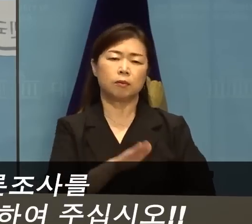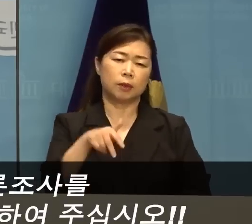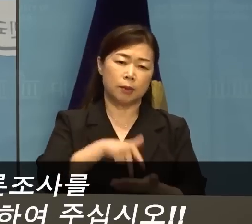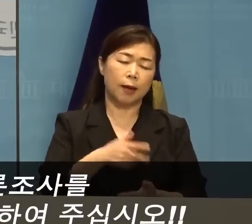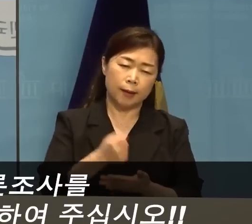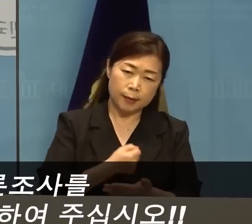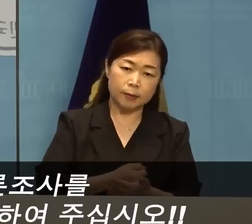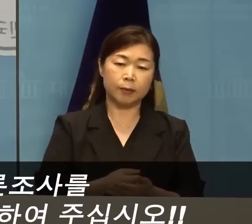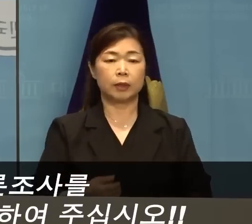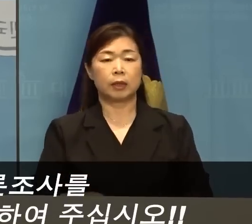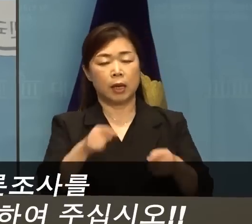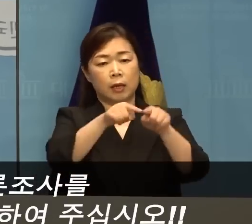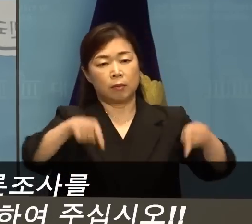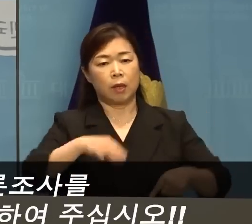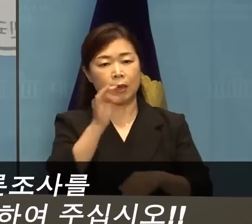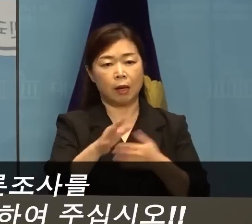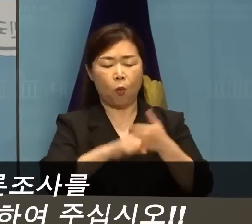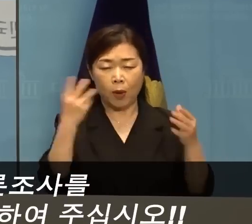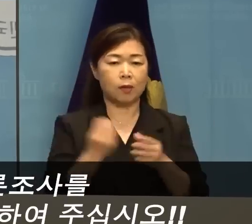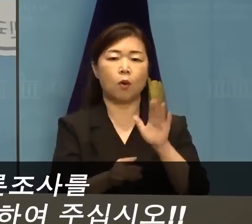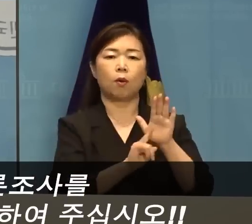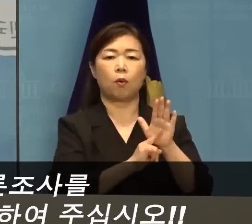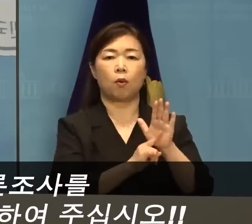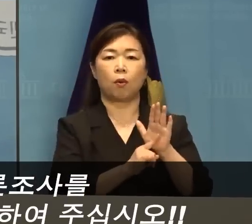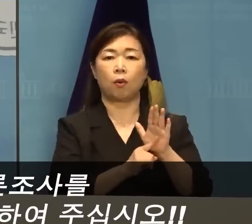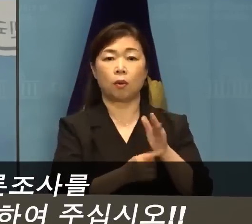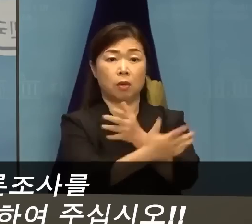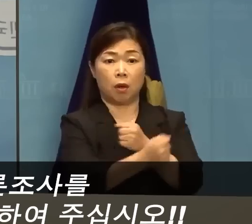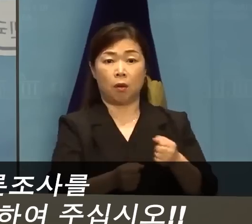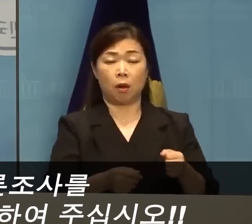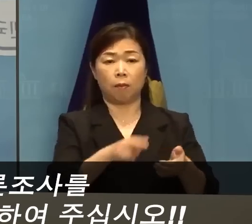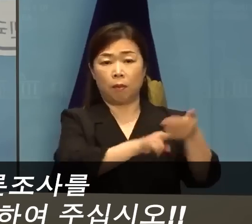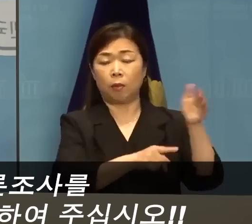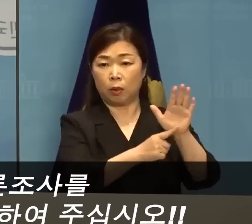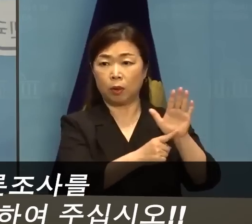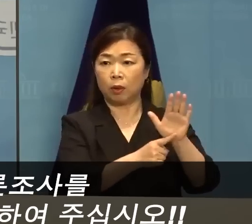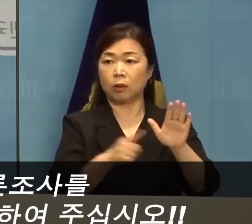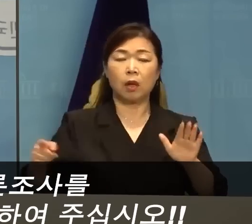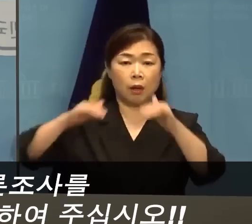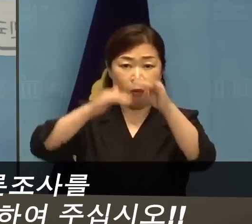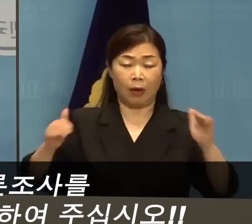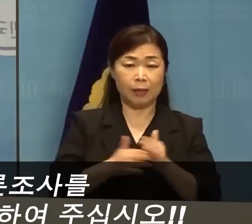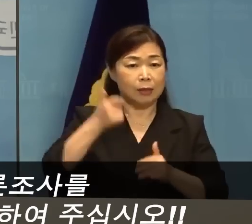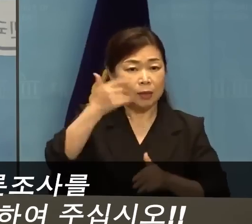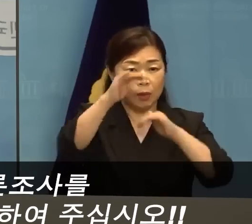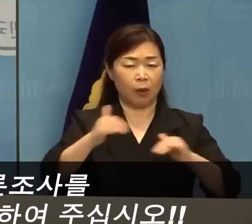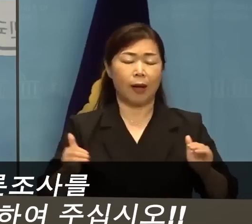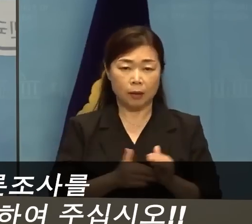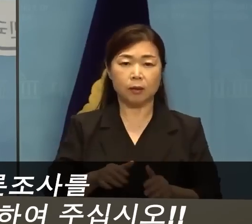없이 지면을 사서 전면 광고로 나간 겁니다. 그 결과도 여기 있으니 여러분들 질문 내용까지 다